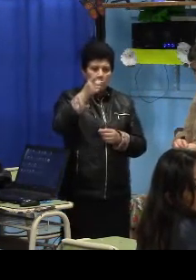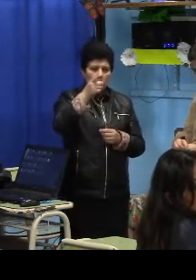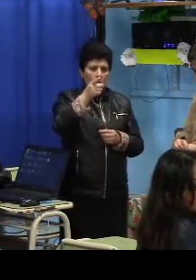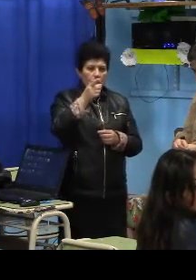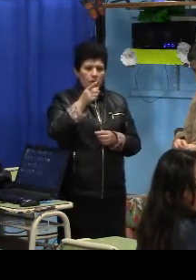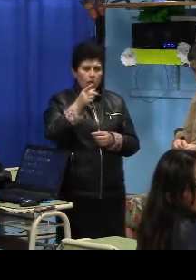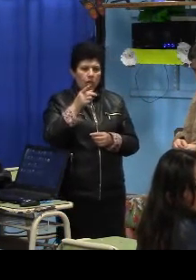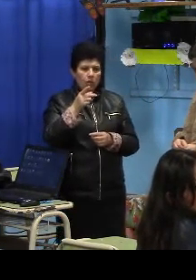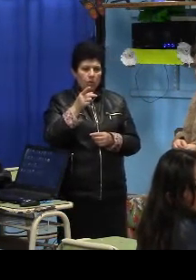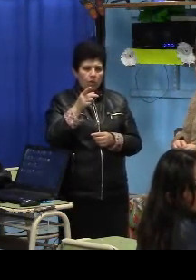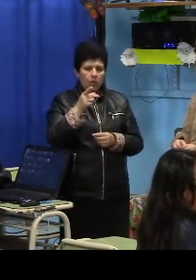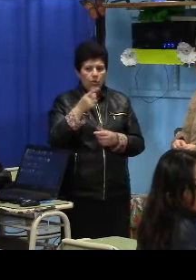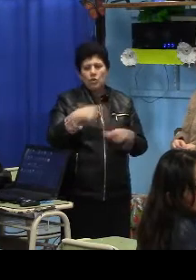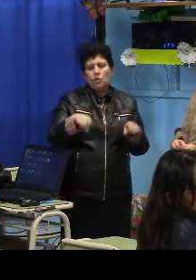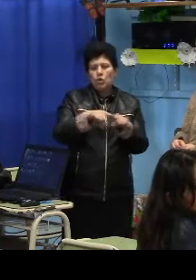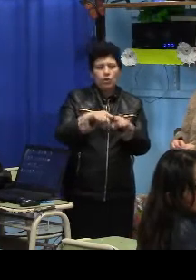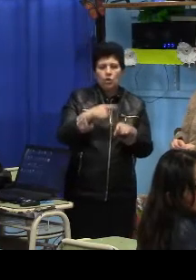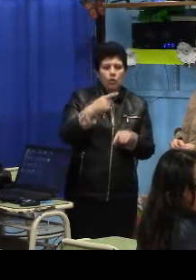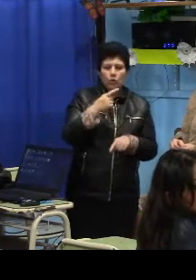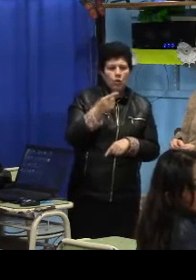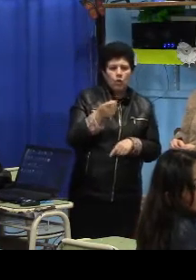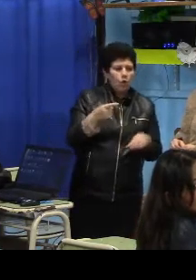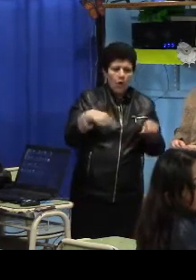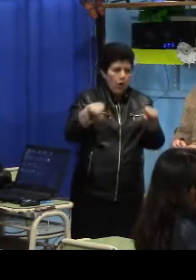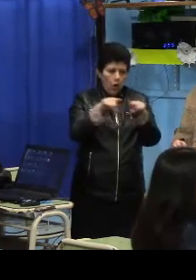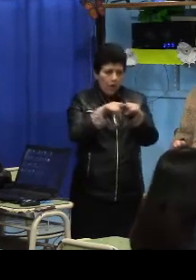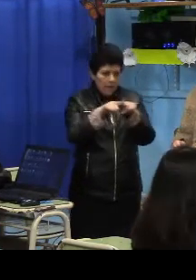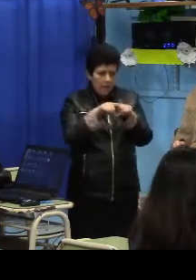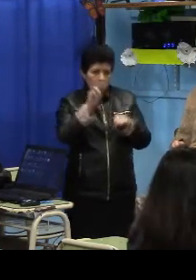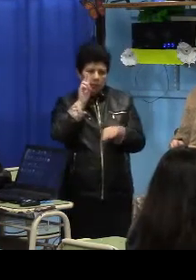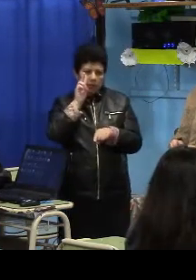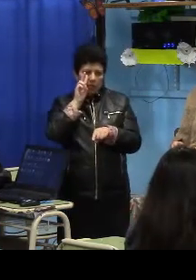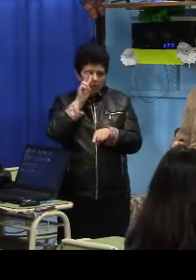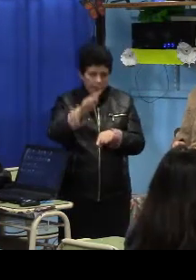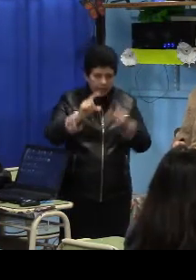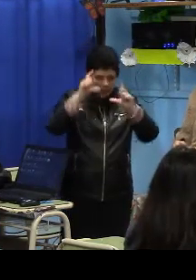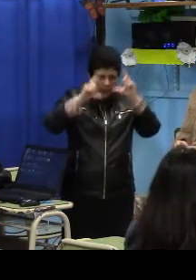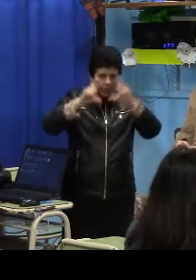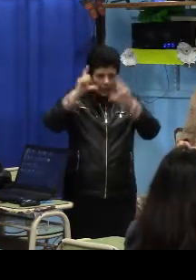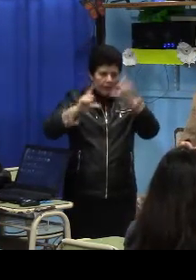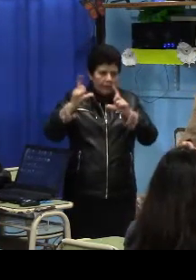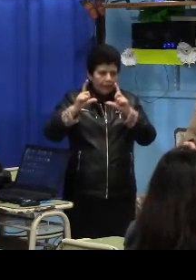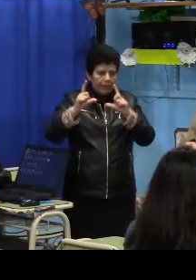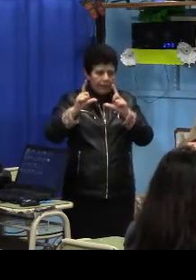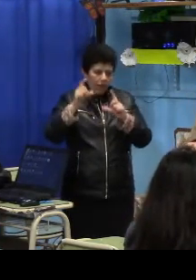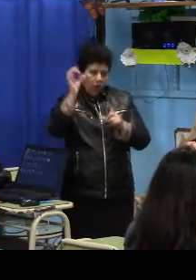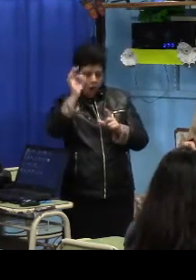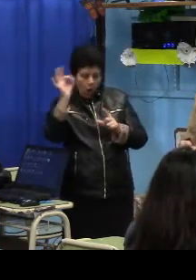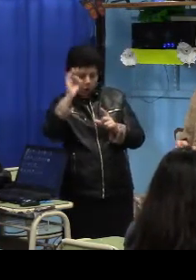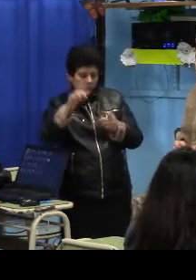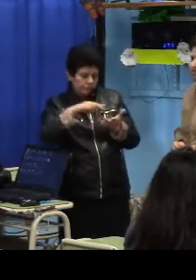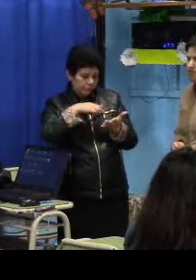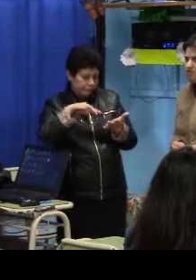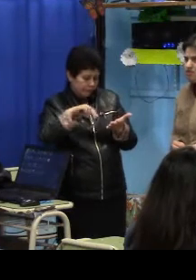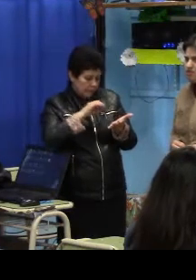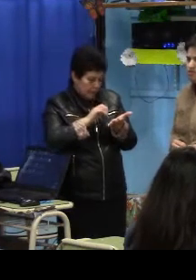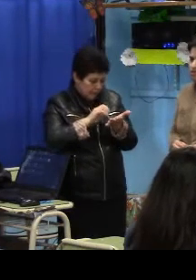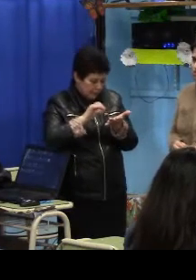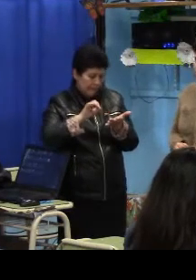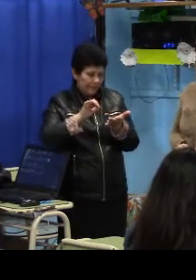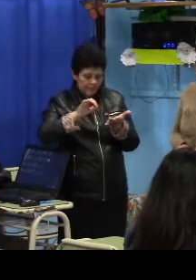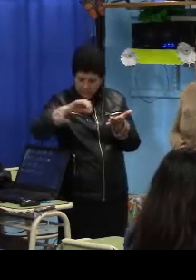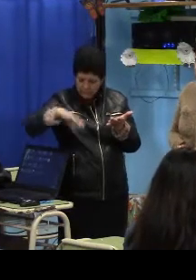que ver la película. Cuando vos lees, vos le das el color, la intensidad, la fuerza, le pones el